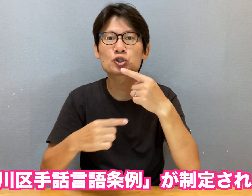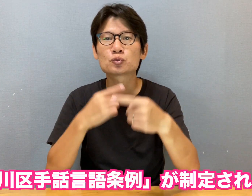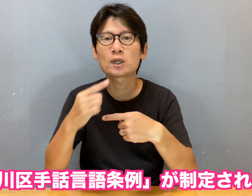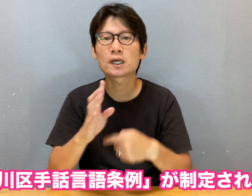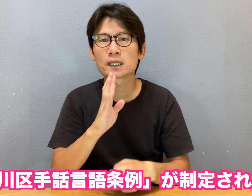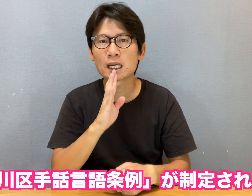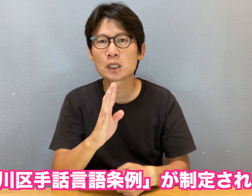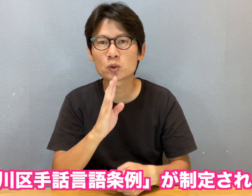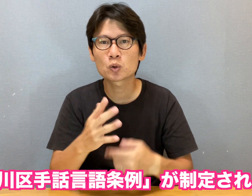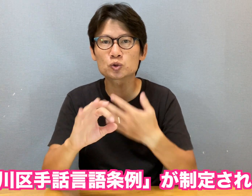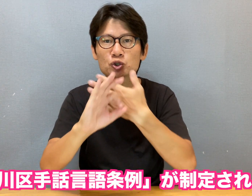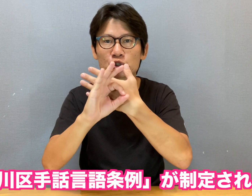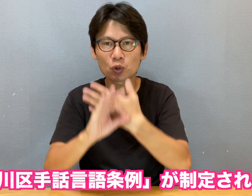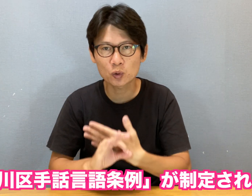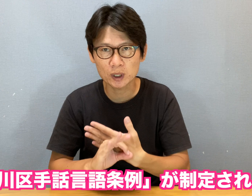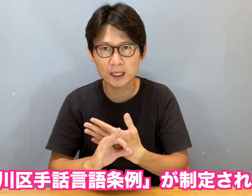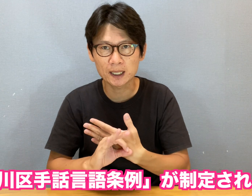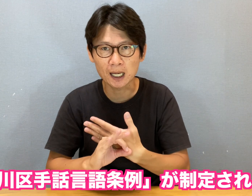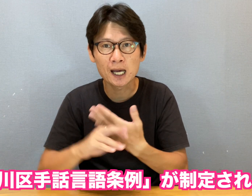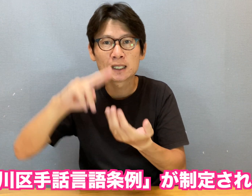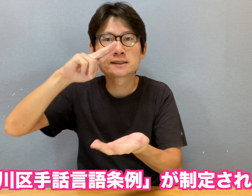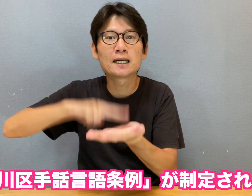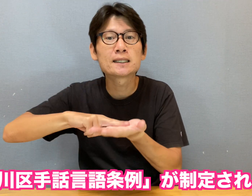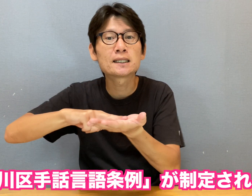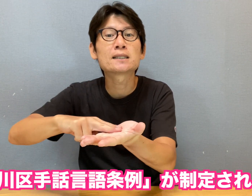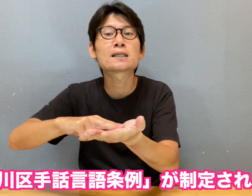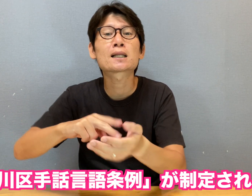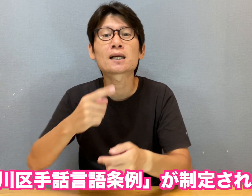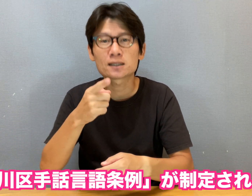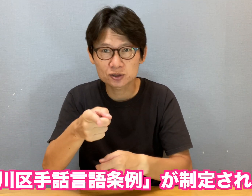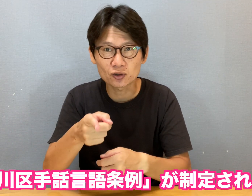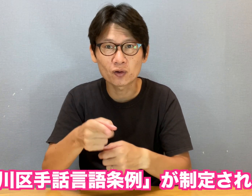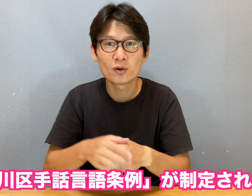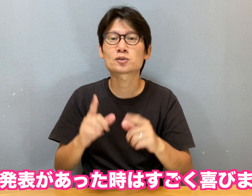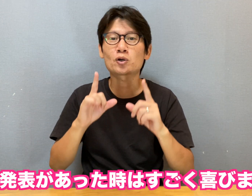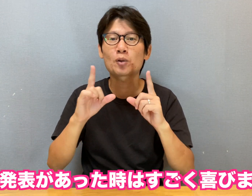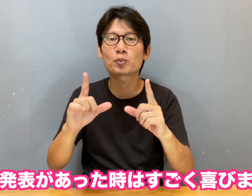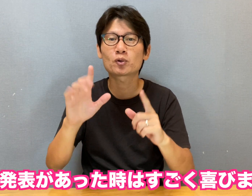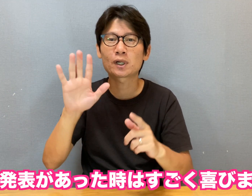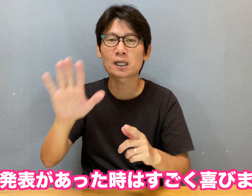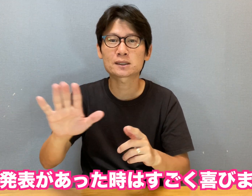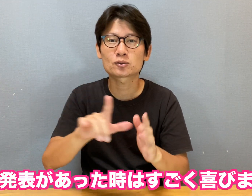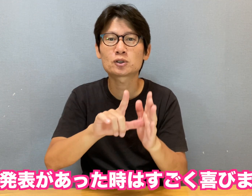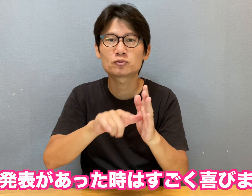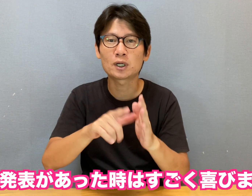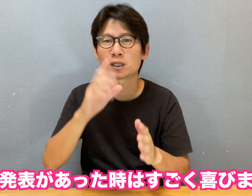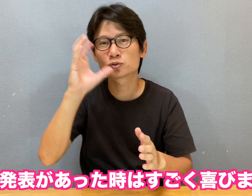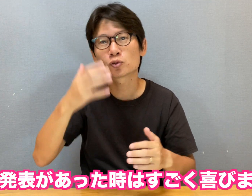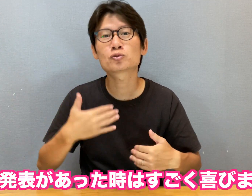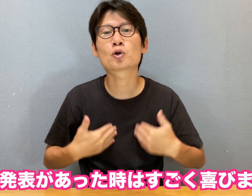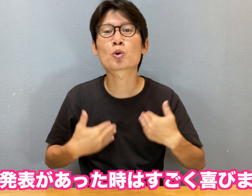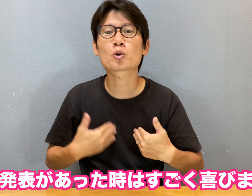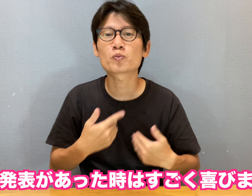話言語条例が制定されたんですよ。その発表があった時にはすごく喜びました